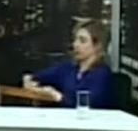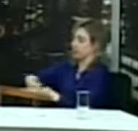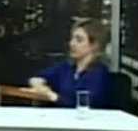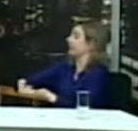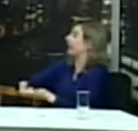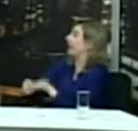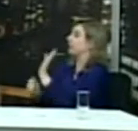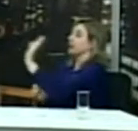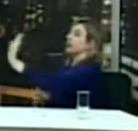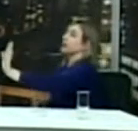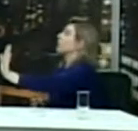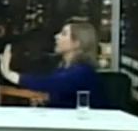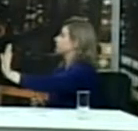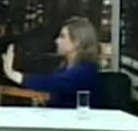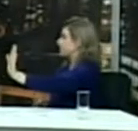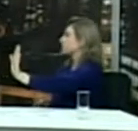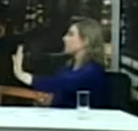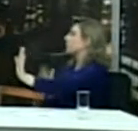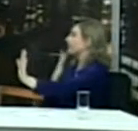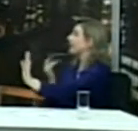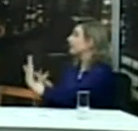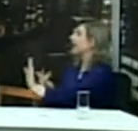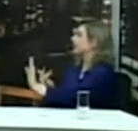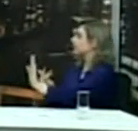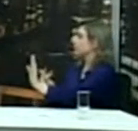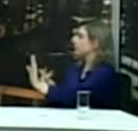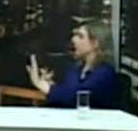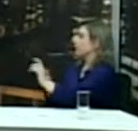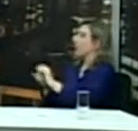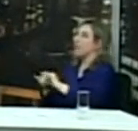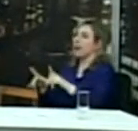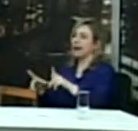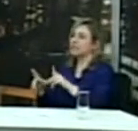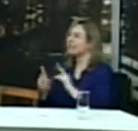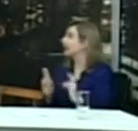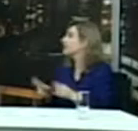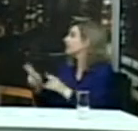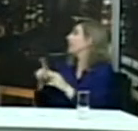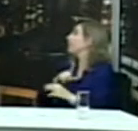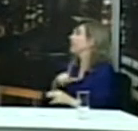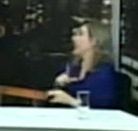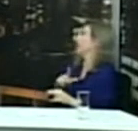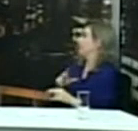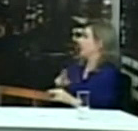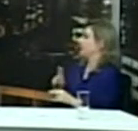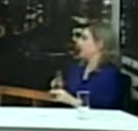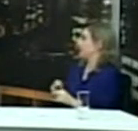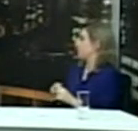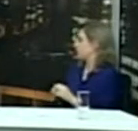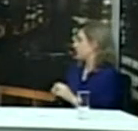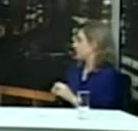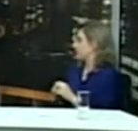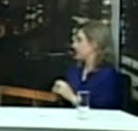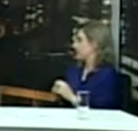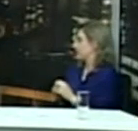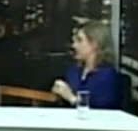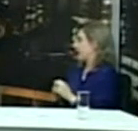aí escreve e mostra para a pessoa, é fácil. Mas nem sempre tem esses recursos, tá? Tu